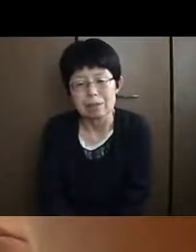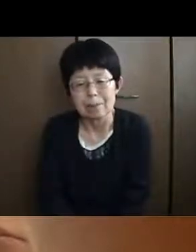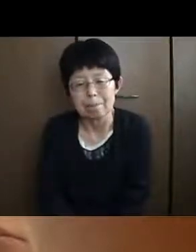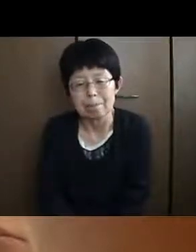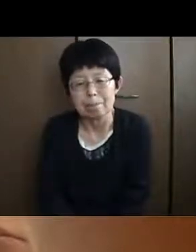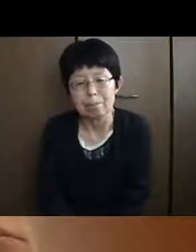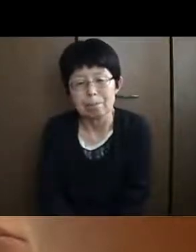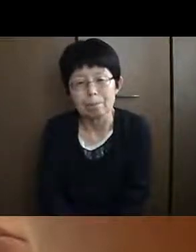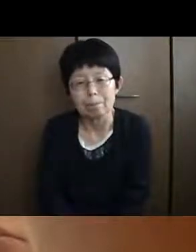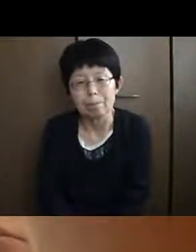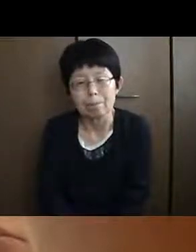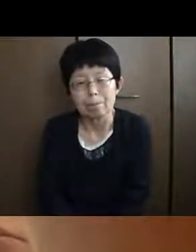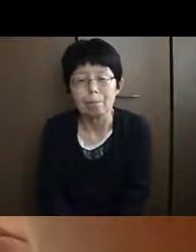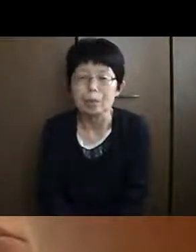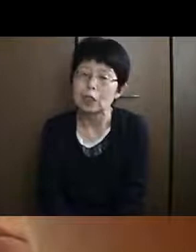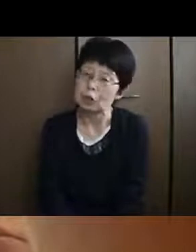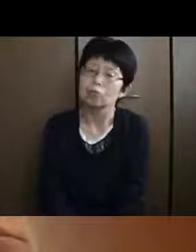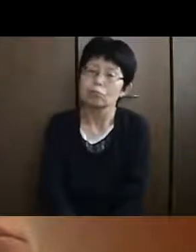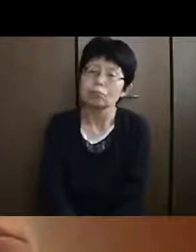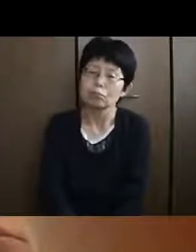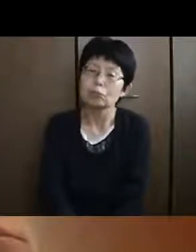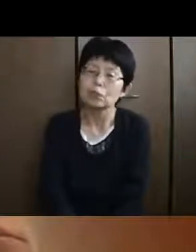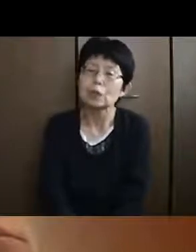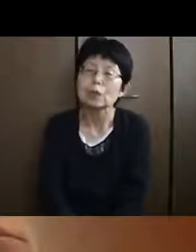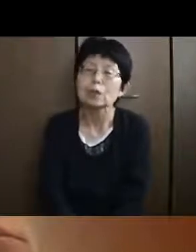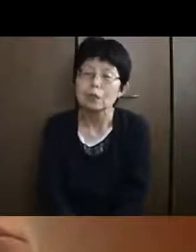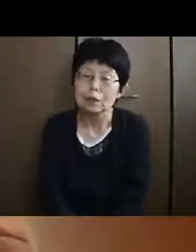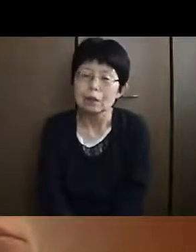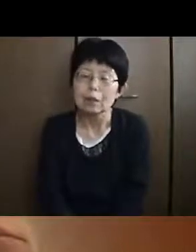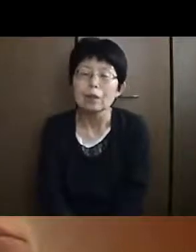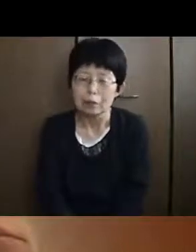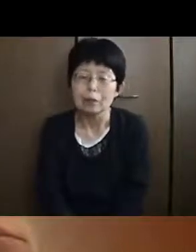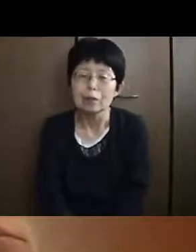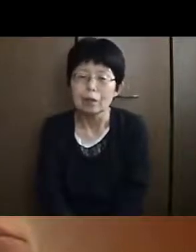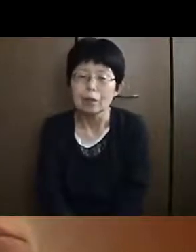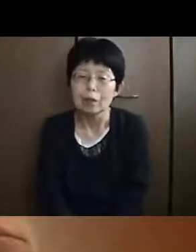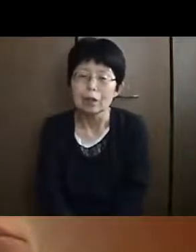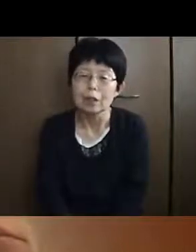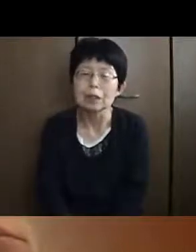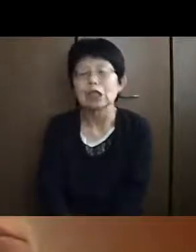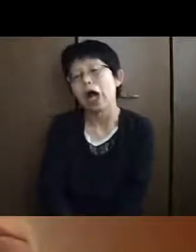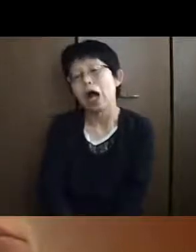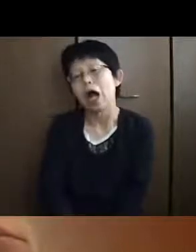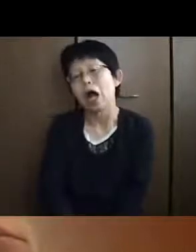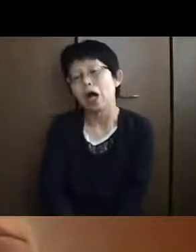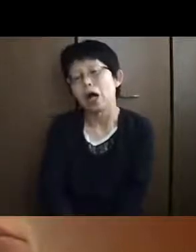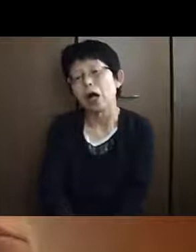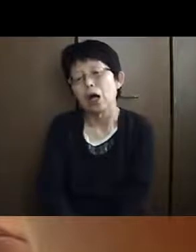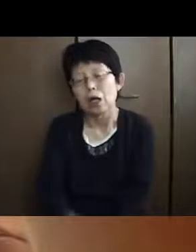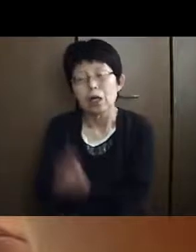うん、じゃあこのあれですねという感じですかねって、うん、じゃああれですね、こういうこのトロロさんみたいな方